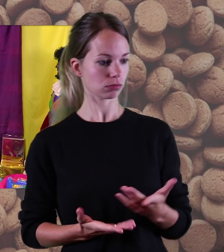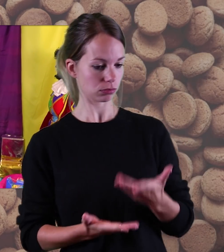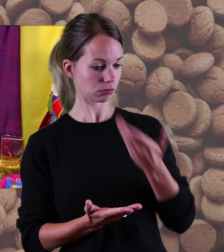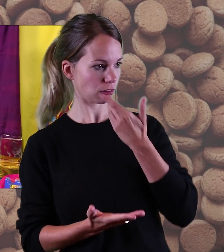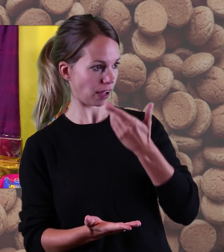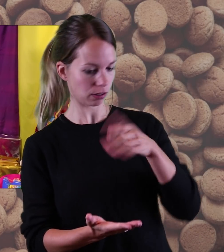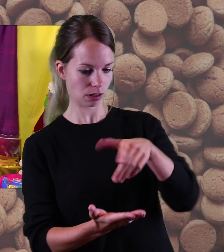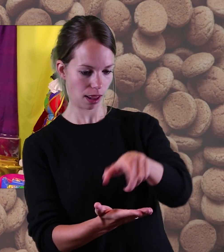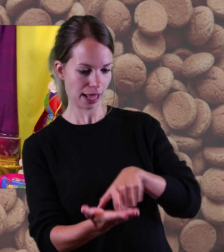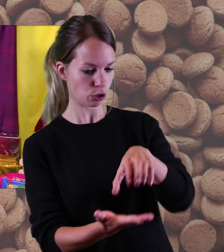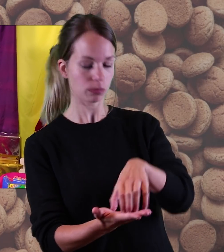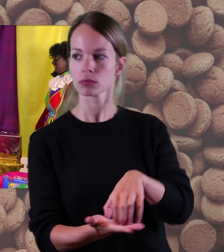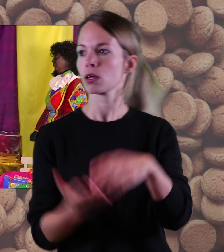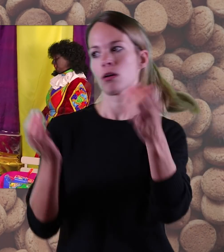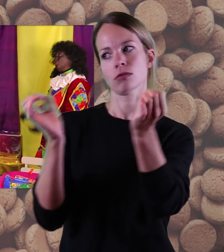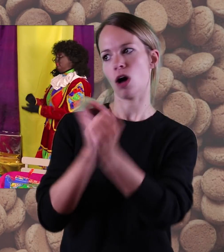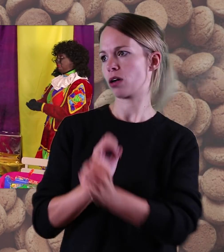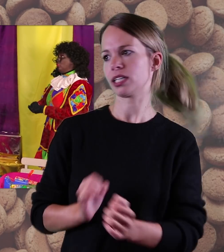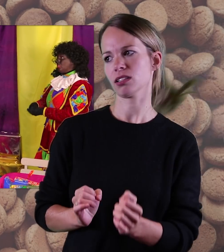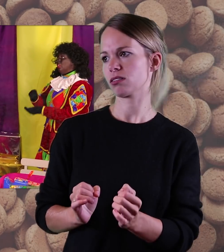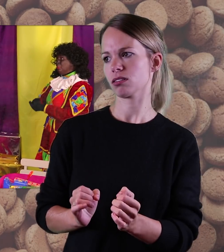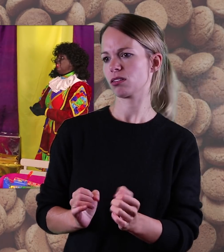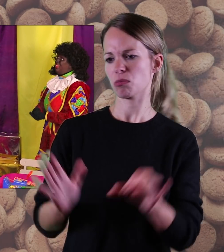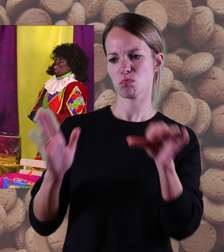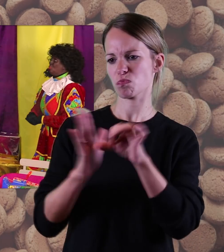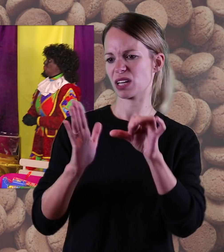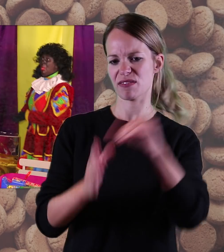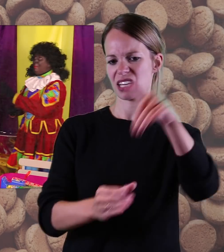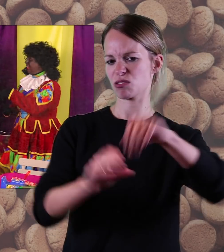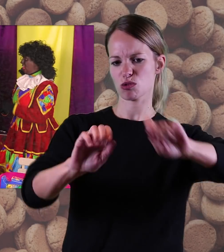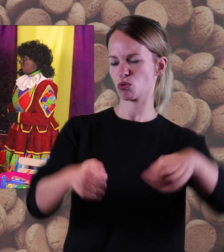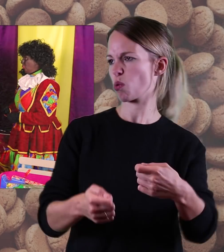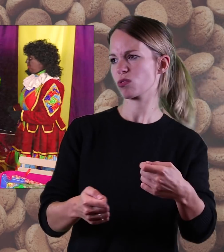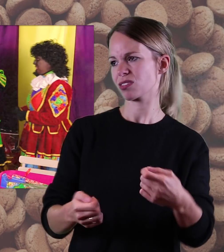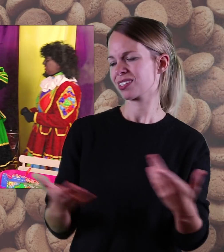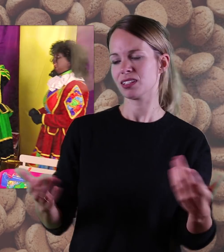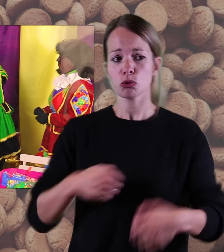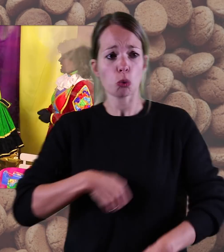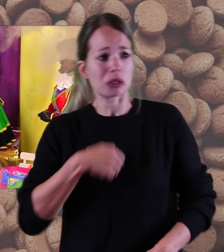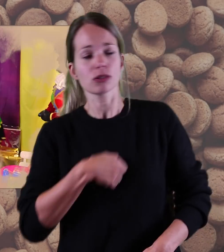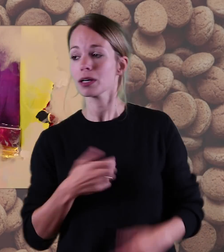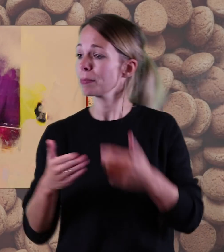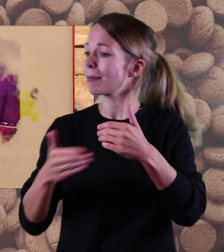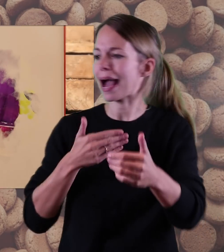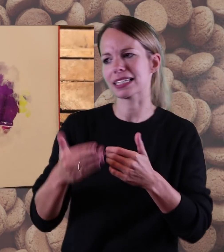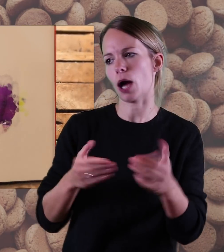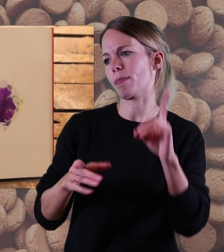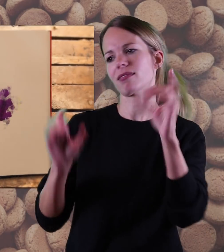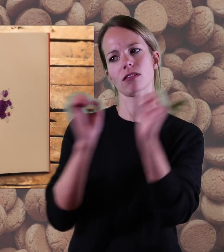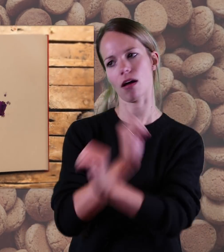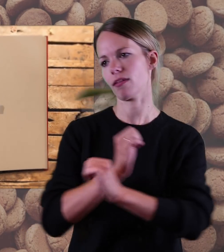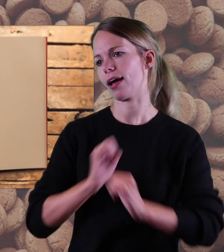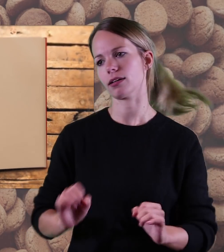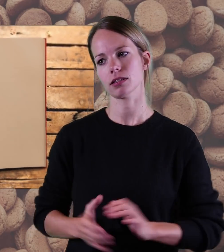op zijn lijstje. Ja, sorry, dat gaat niet. Dan doen we bij Floris een briefje in zijn schoen. Maakt niet uit, Sorry Piet. Maakt niet uit. Pak, want dat kan